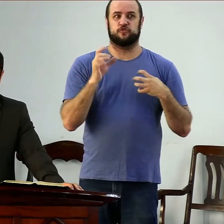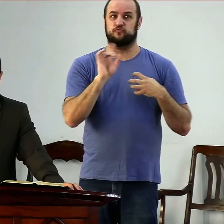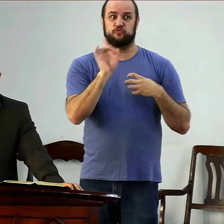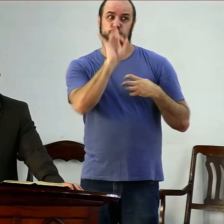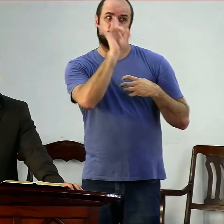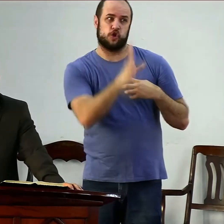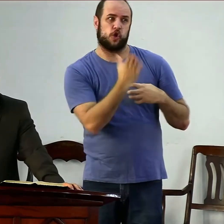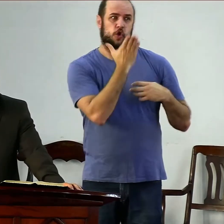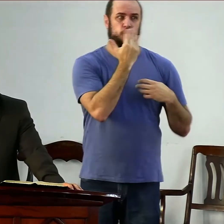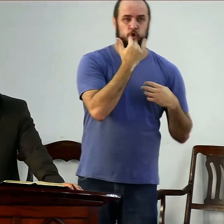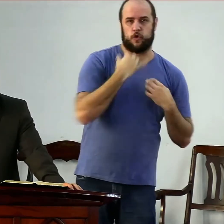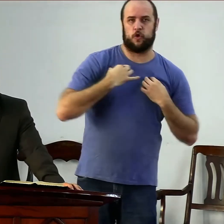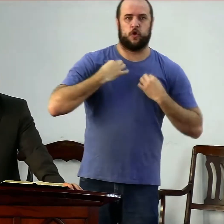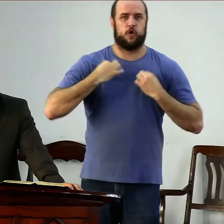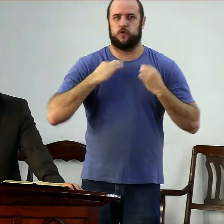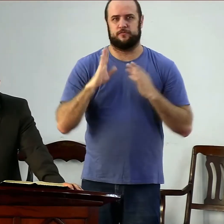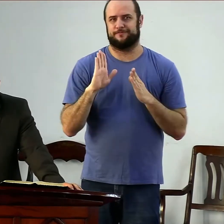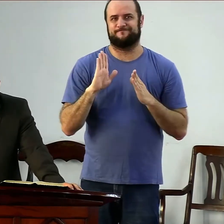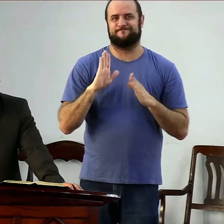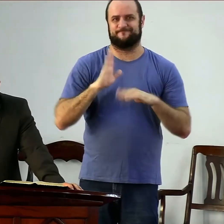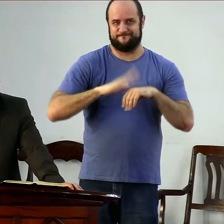a elas.